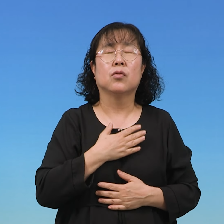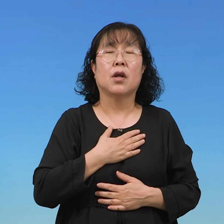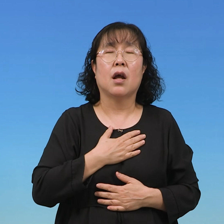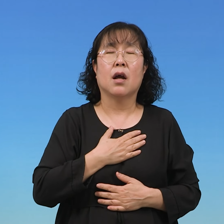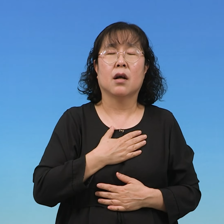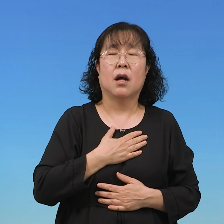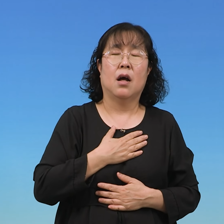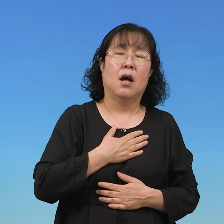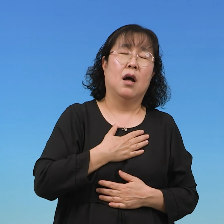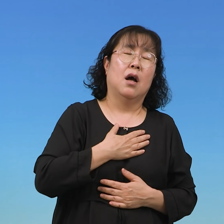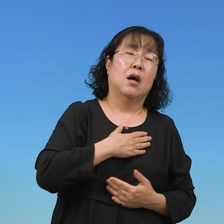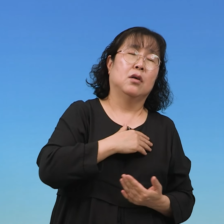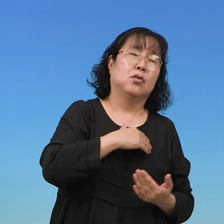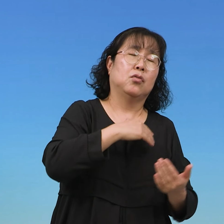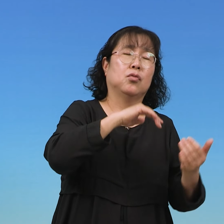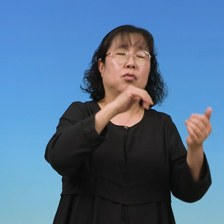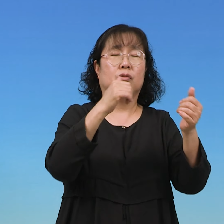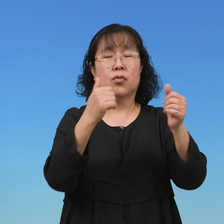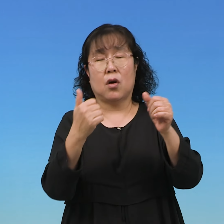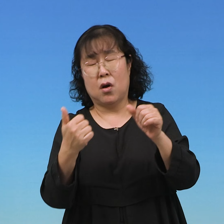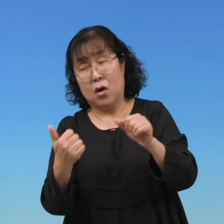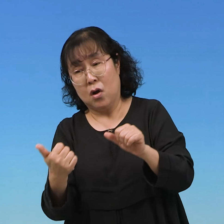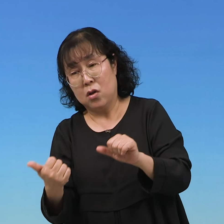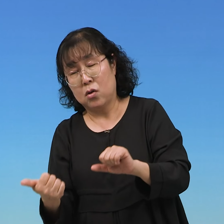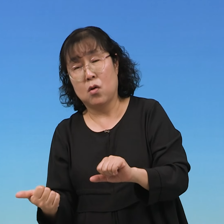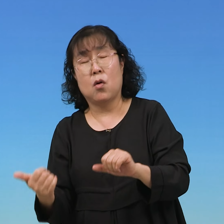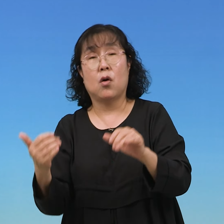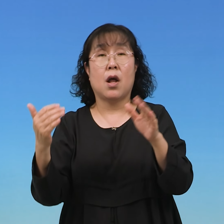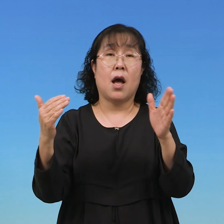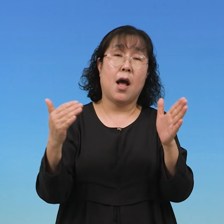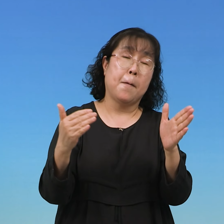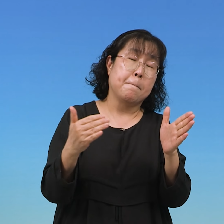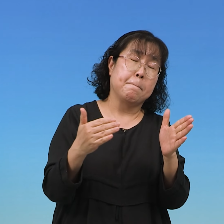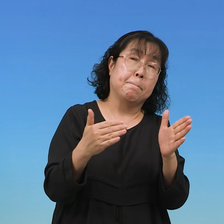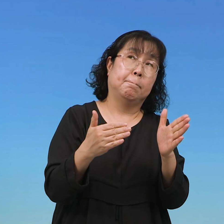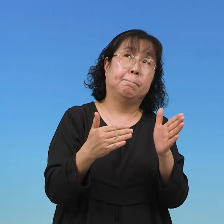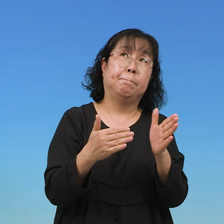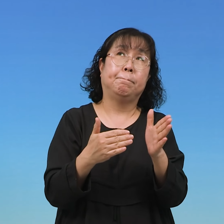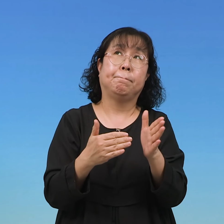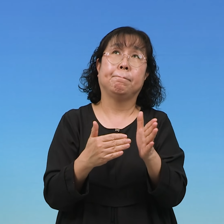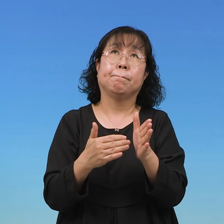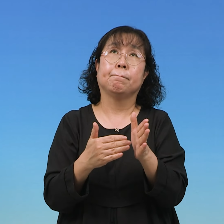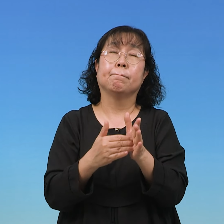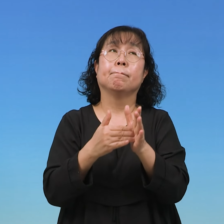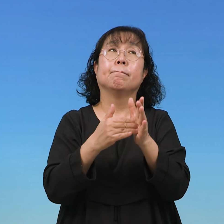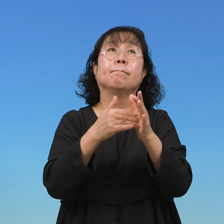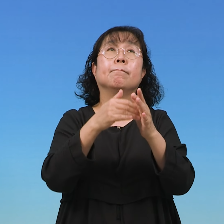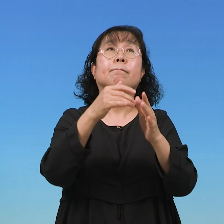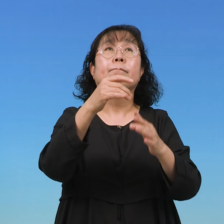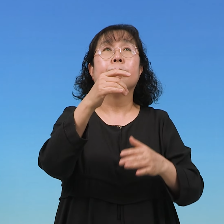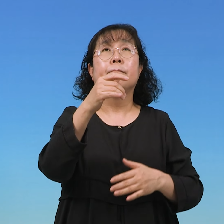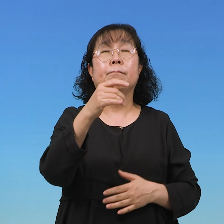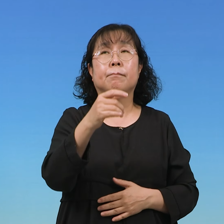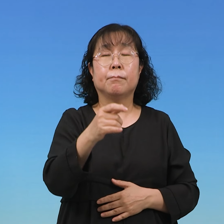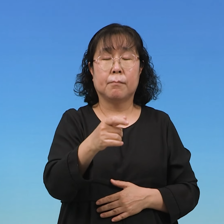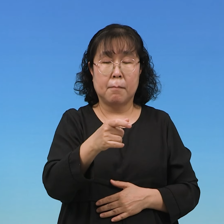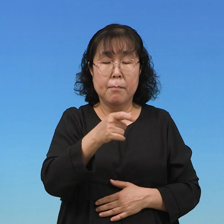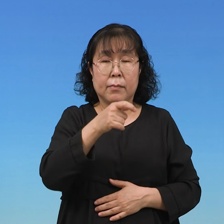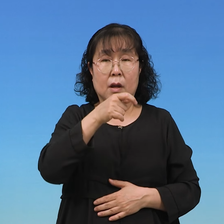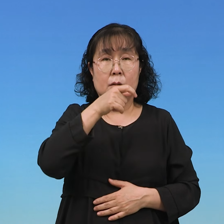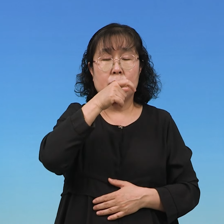이렇게 찬양합니다. 물가로 나오라, 내 곁에 서라.